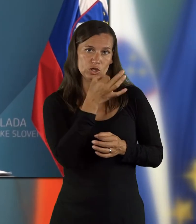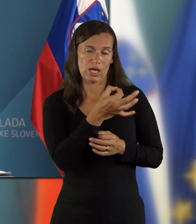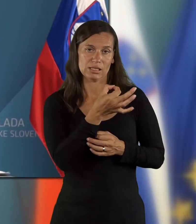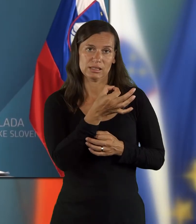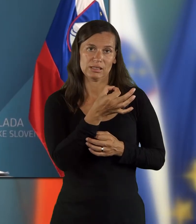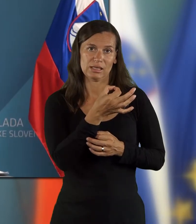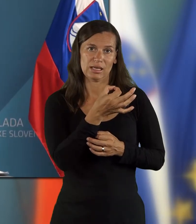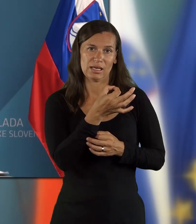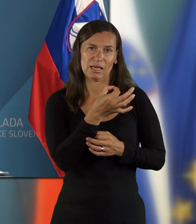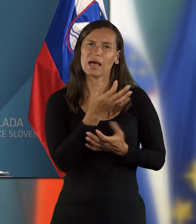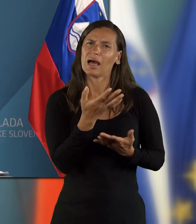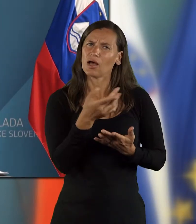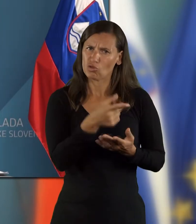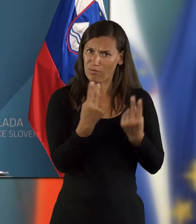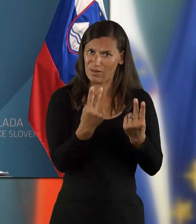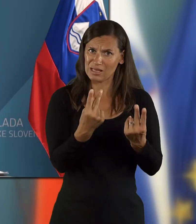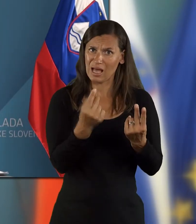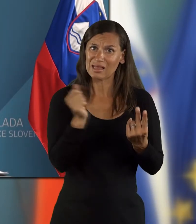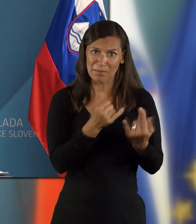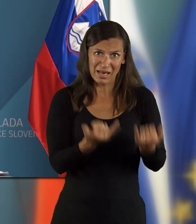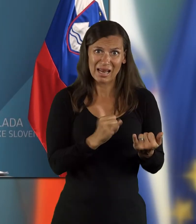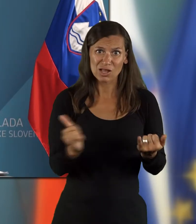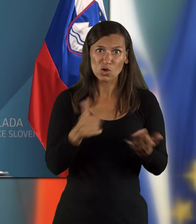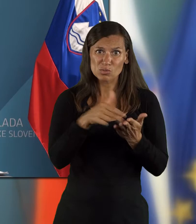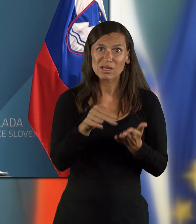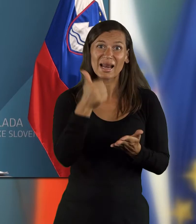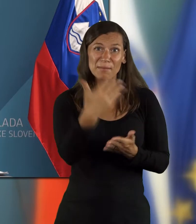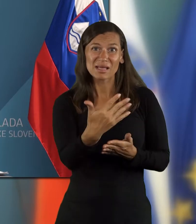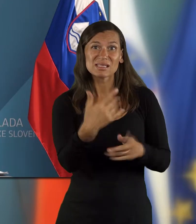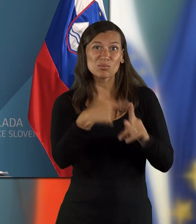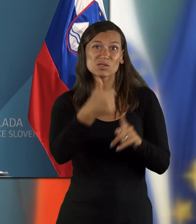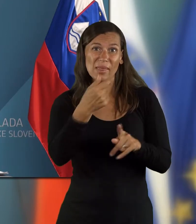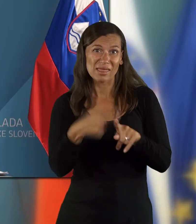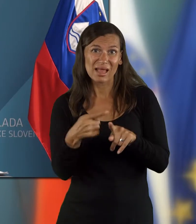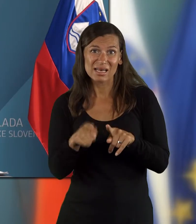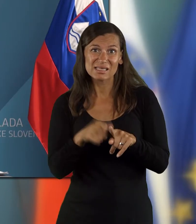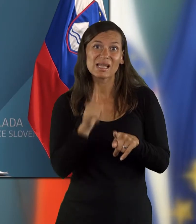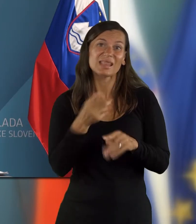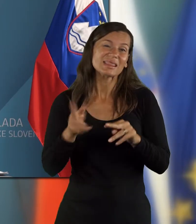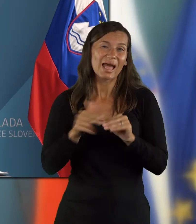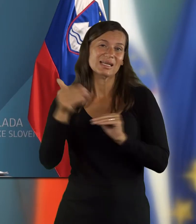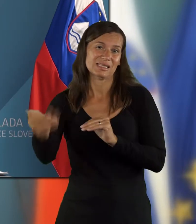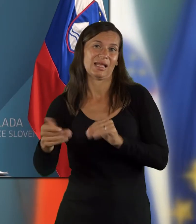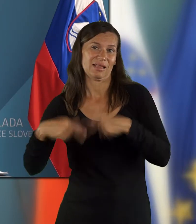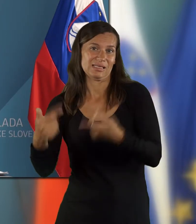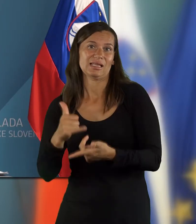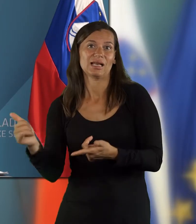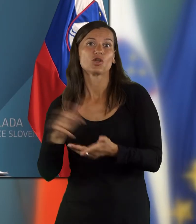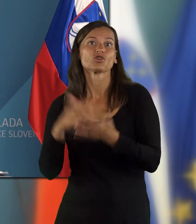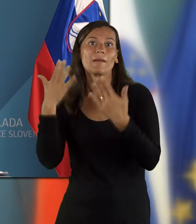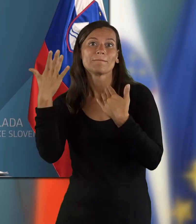vprašanja, najprej zaveze, torej zdaj velja, da naj bi še letos prodali vsaj 50 plus 1 delnico in najkasneje prihodnje